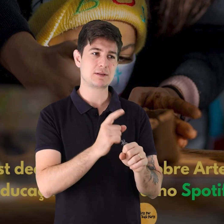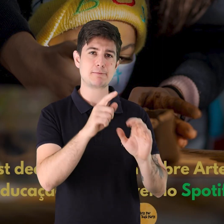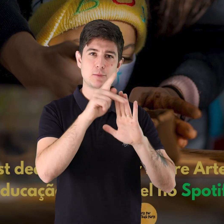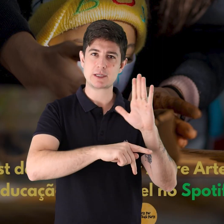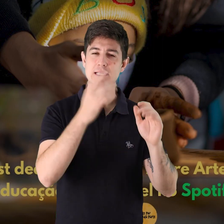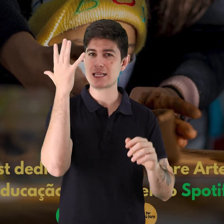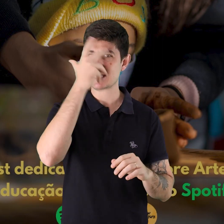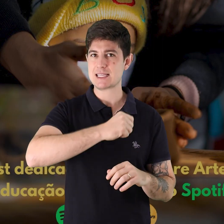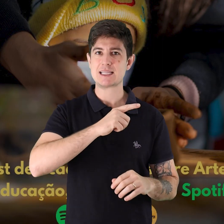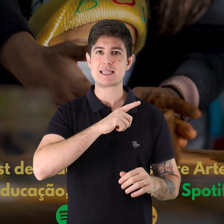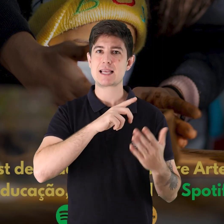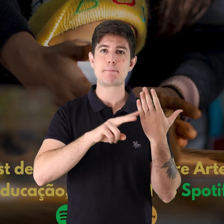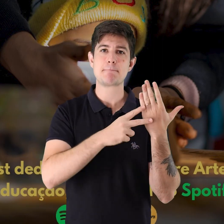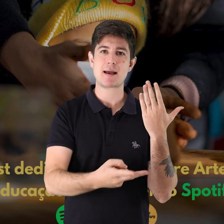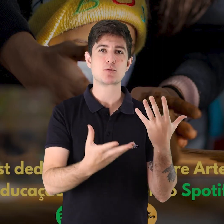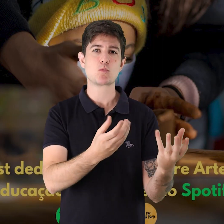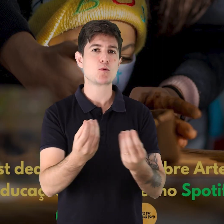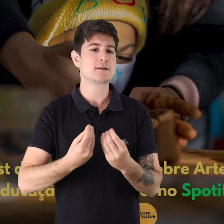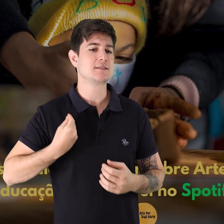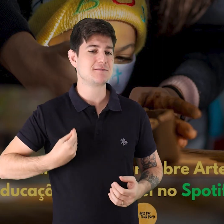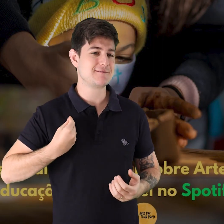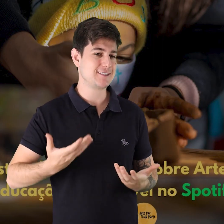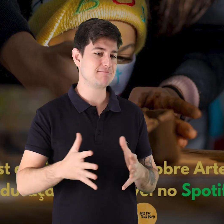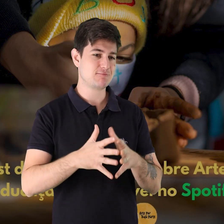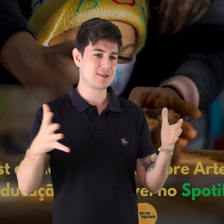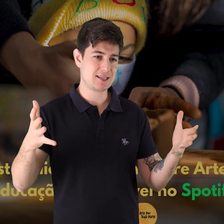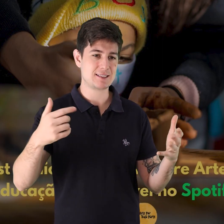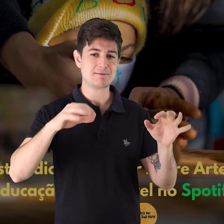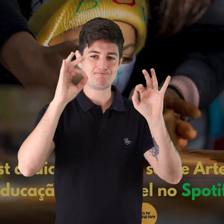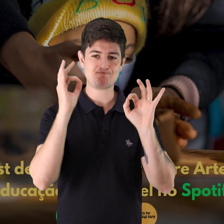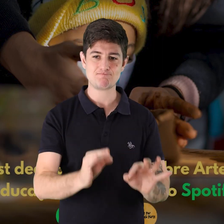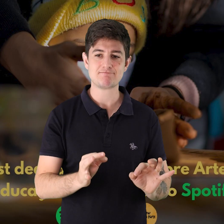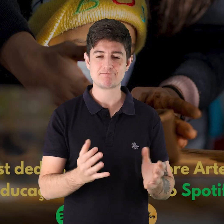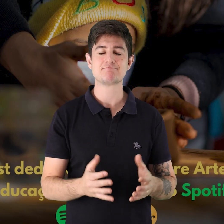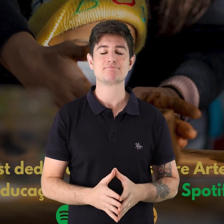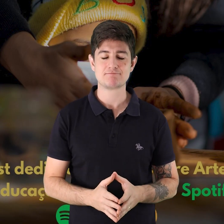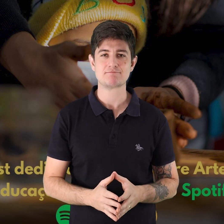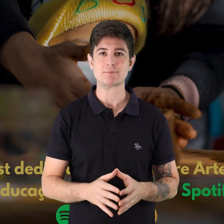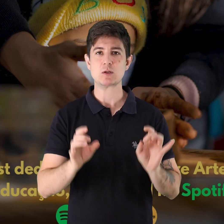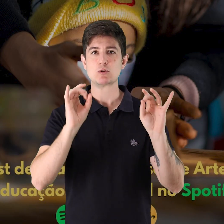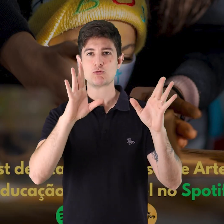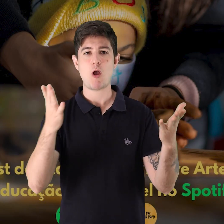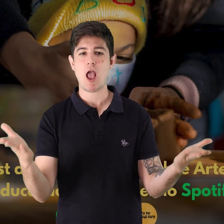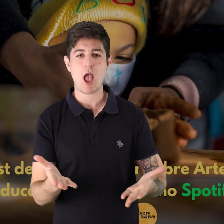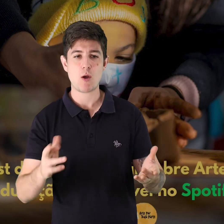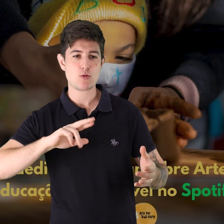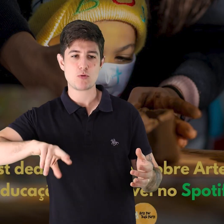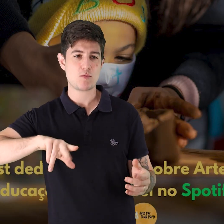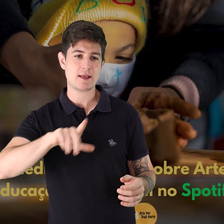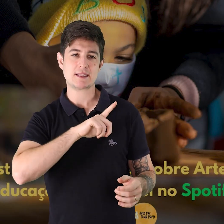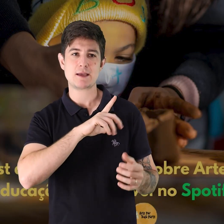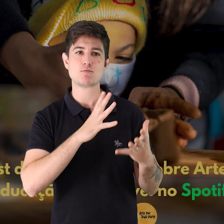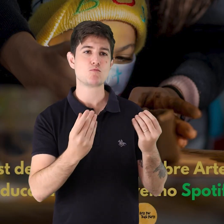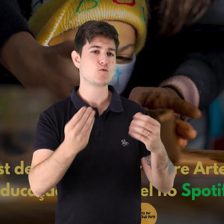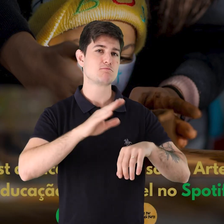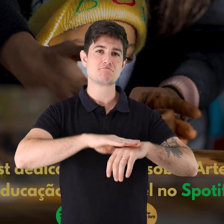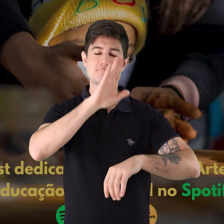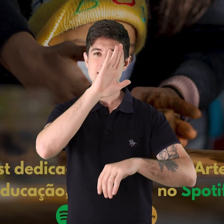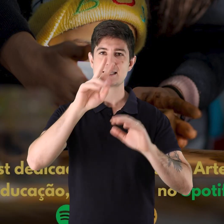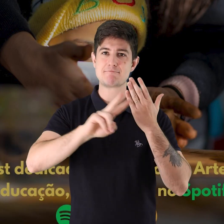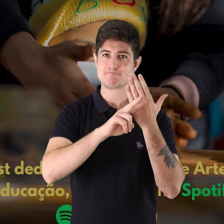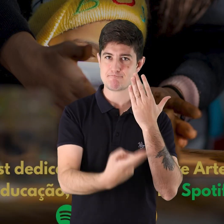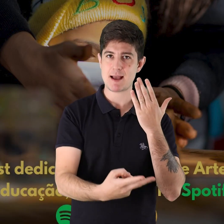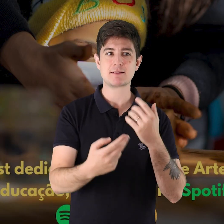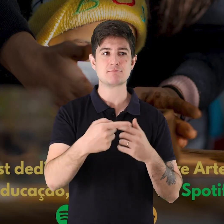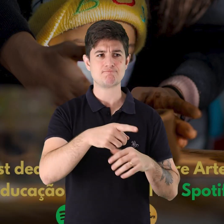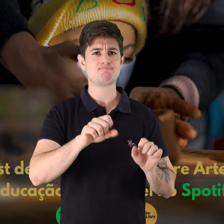anos, é um projeto lindo que tem impactado vidas imensamente e com certeza. Ele não está impactando somente agora, nesse momento. Isso que está